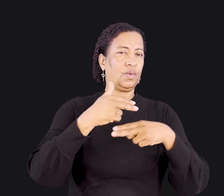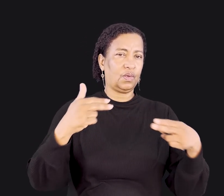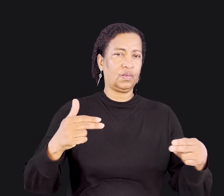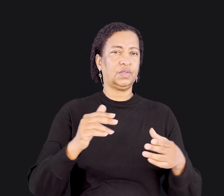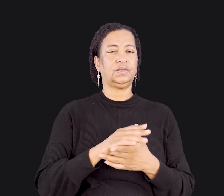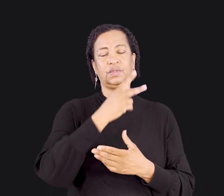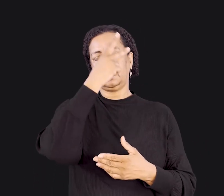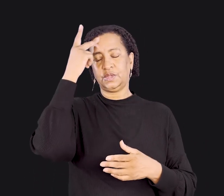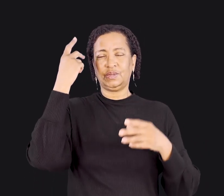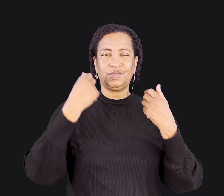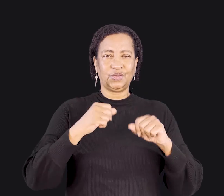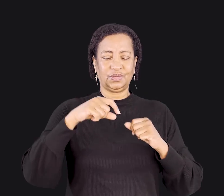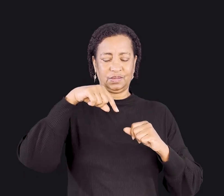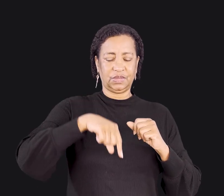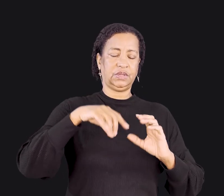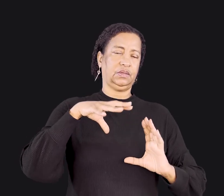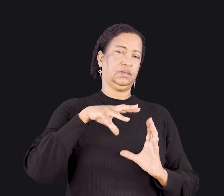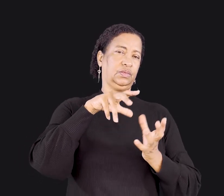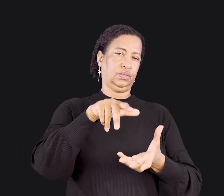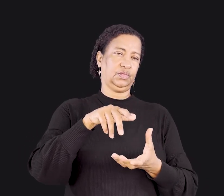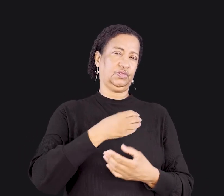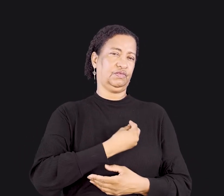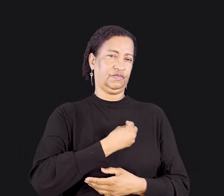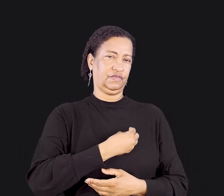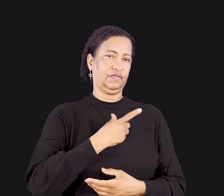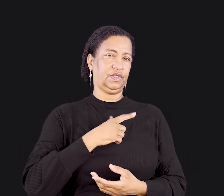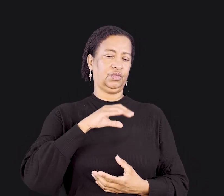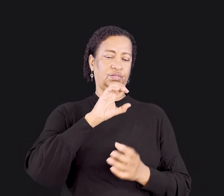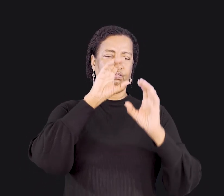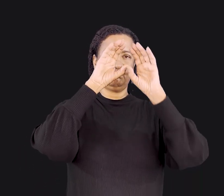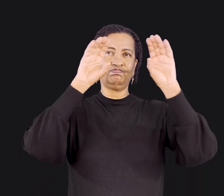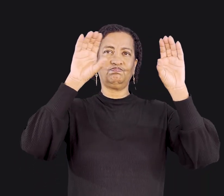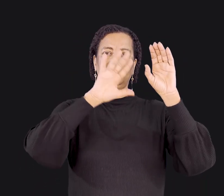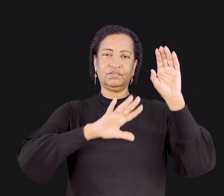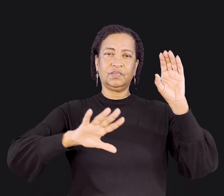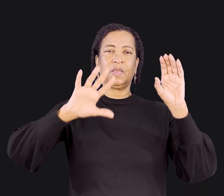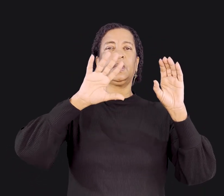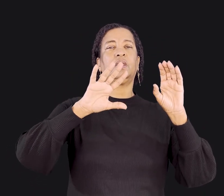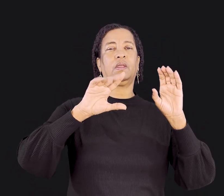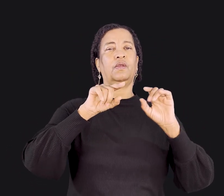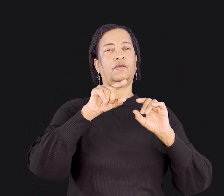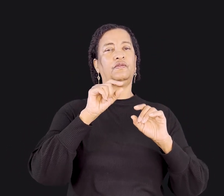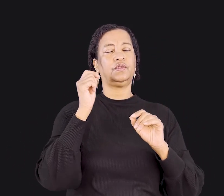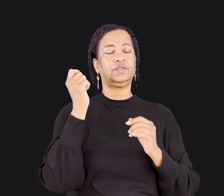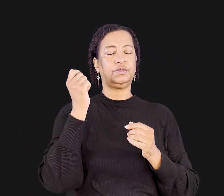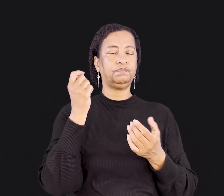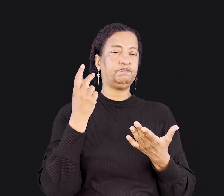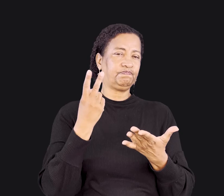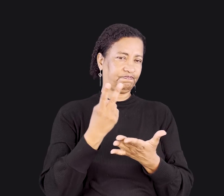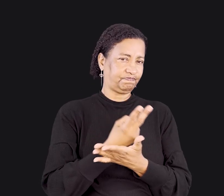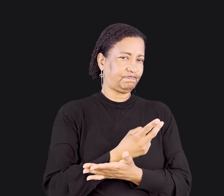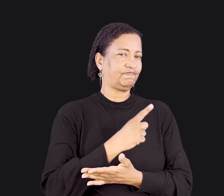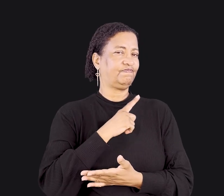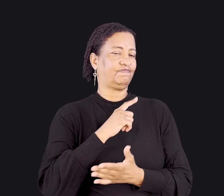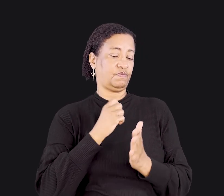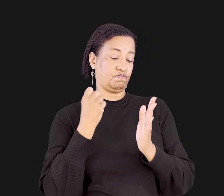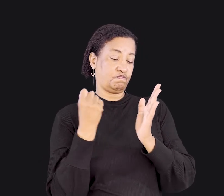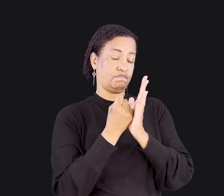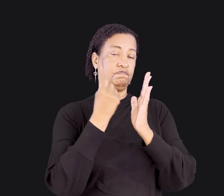pelos necessitados desse mundo. Vivendo nas dimensões celestiais, você causará impacto no mundo. Foi por